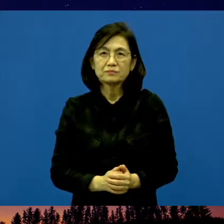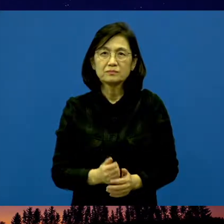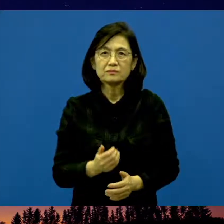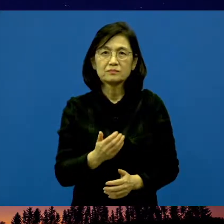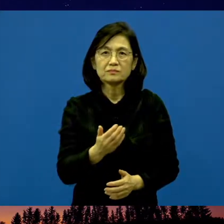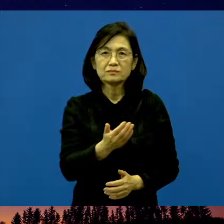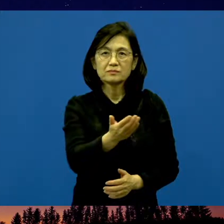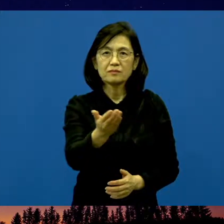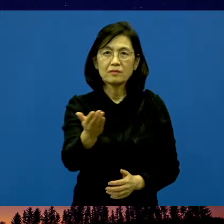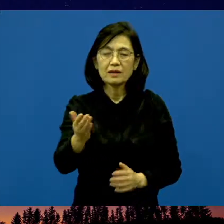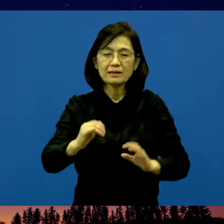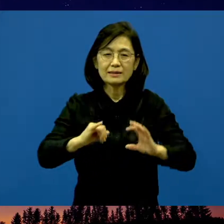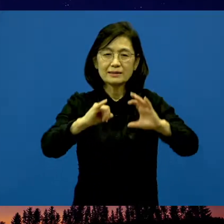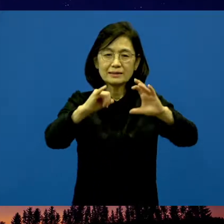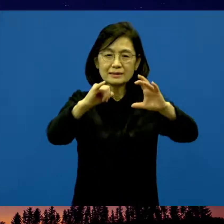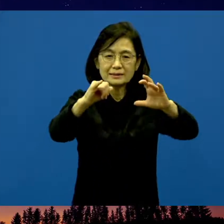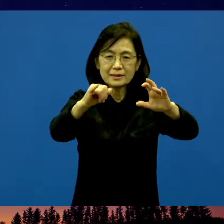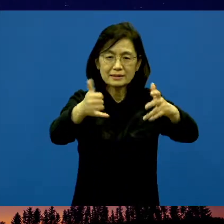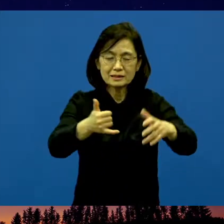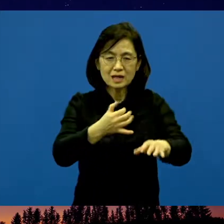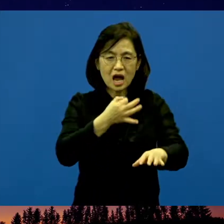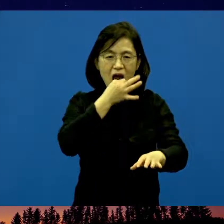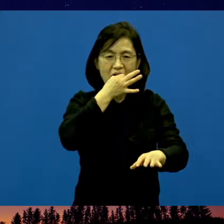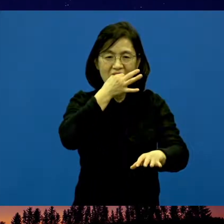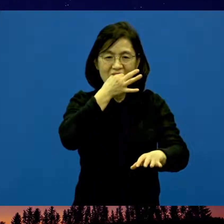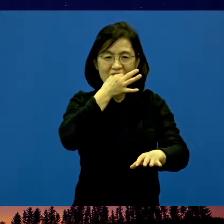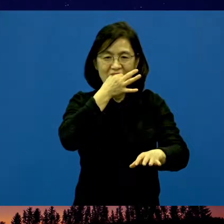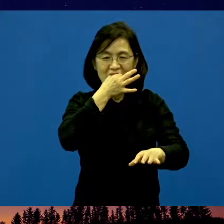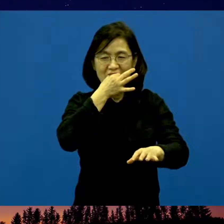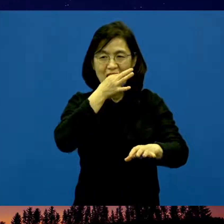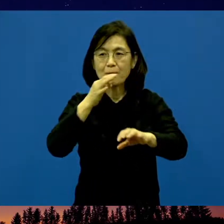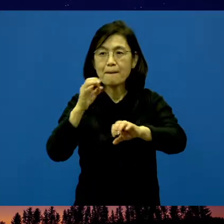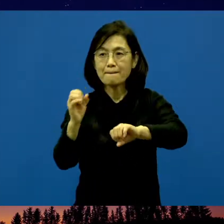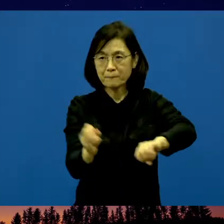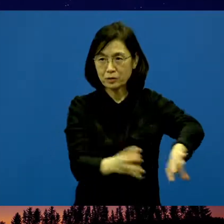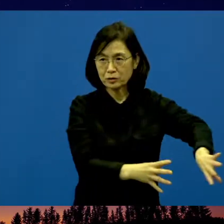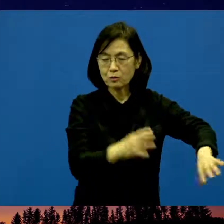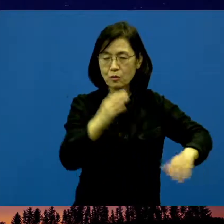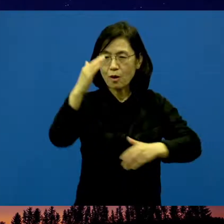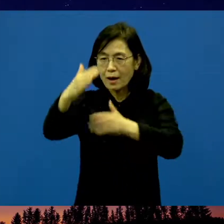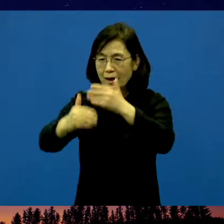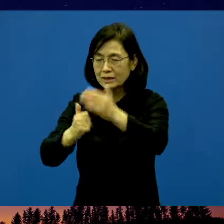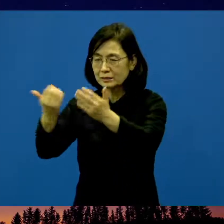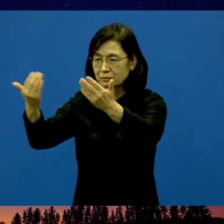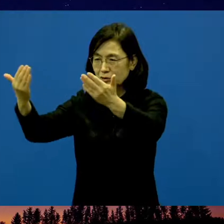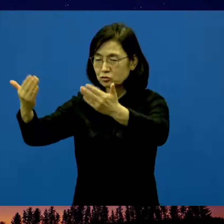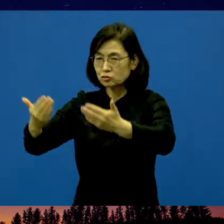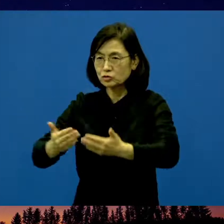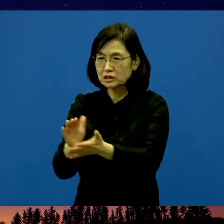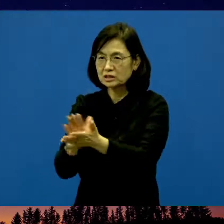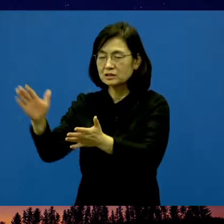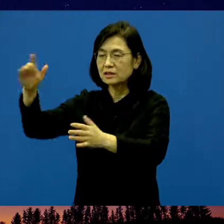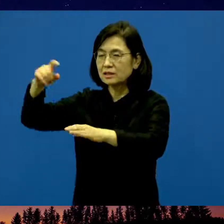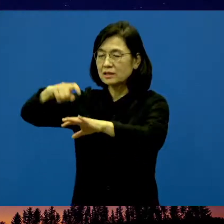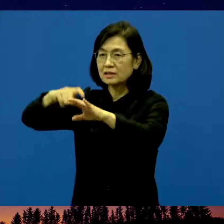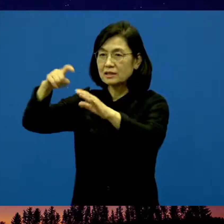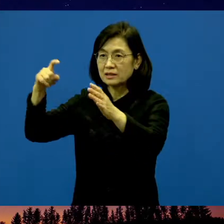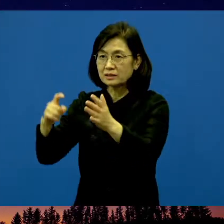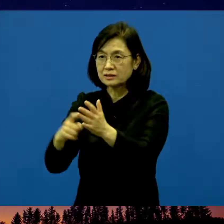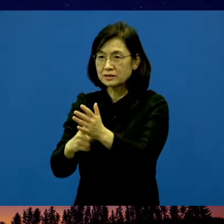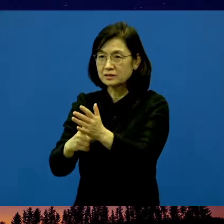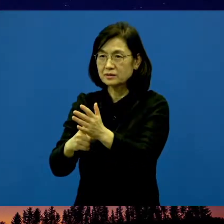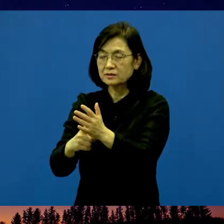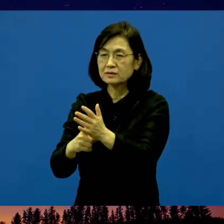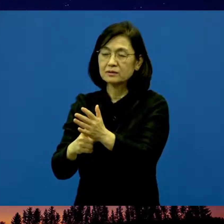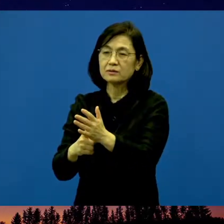안에 꿈틀거리는 세상적, 세속적 욕망은 거부해야 돼요. 그러나 하나님이 주시는 소원이나 열망은 무시하지 않고 적극적으로